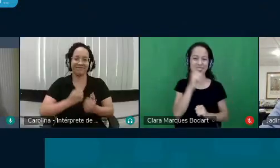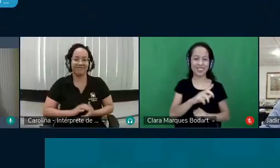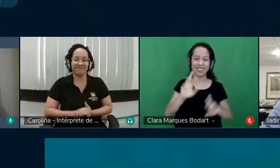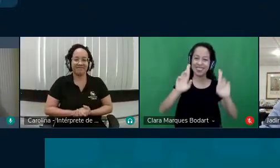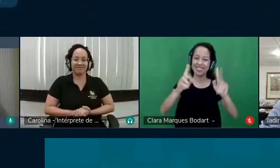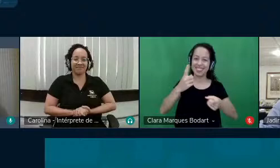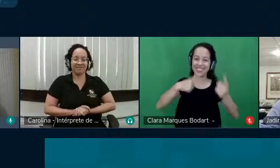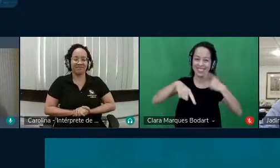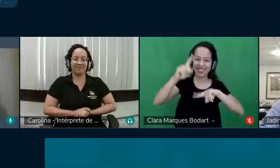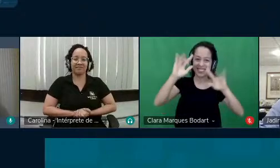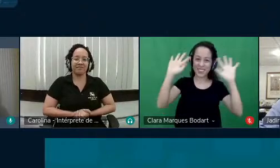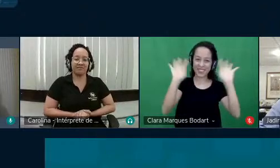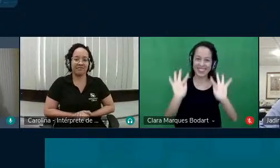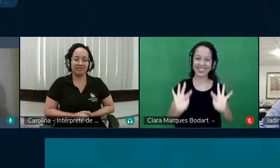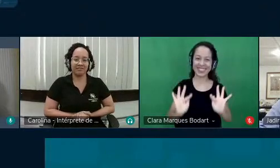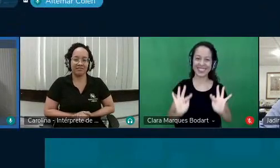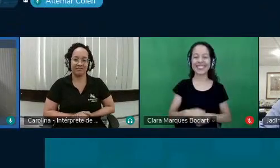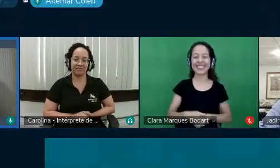aí.